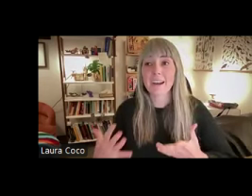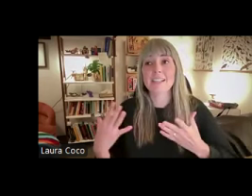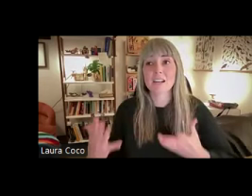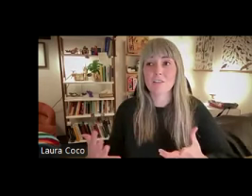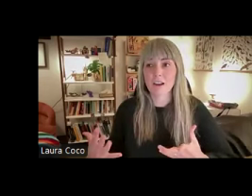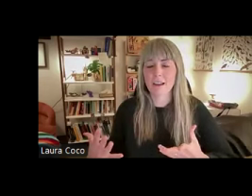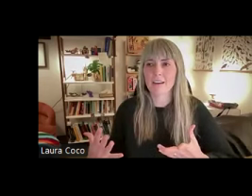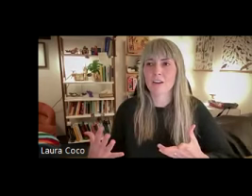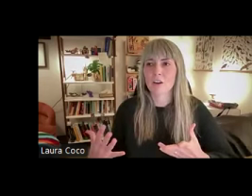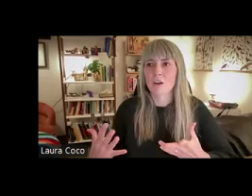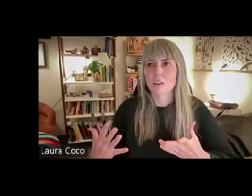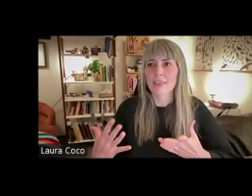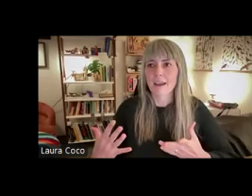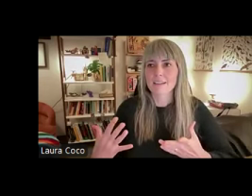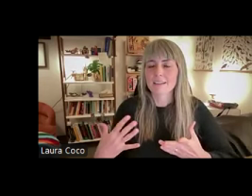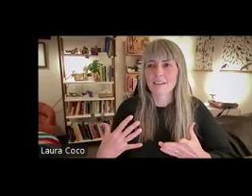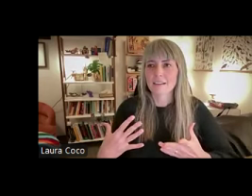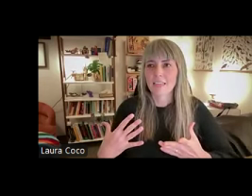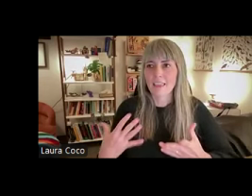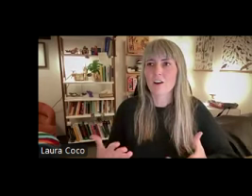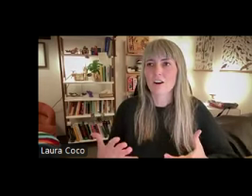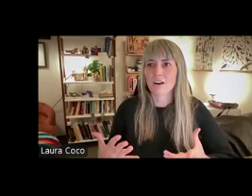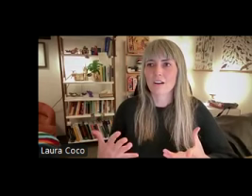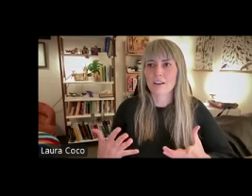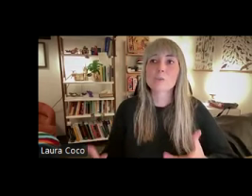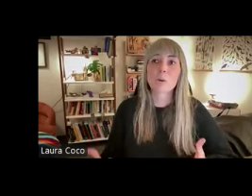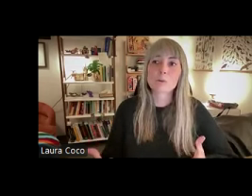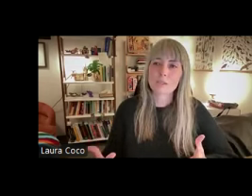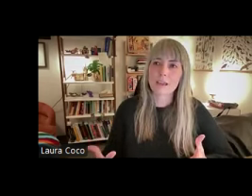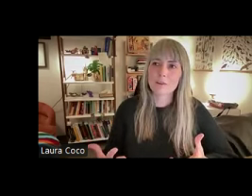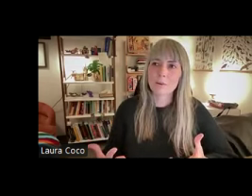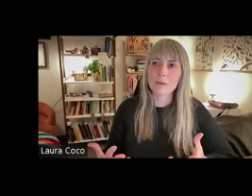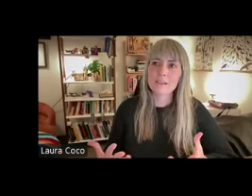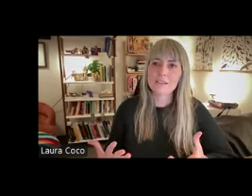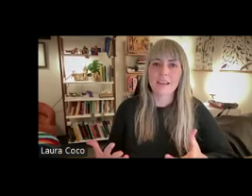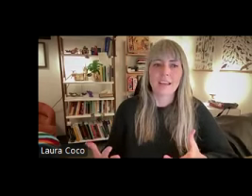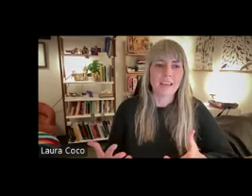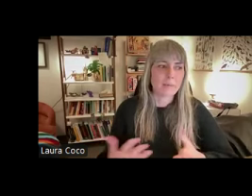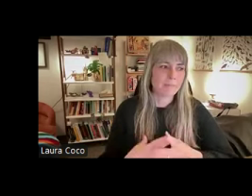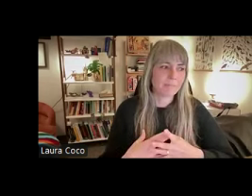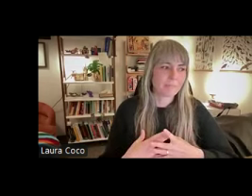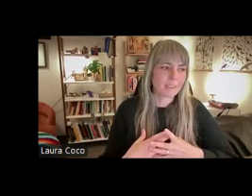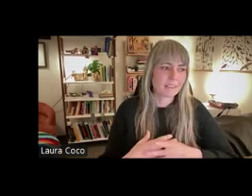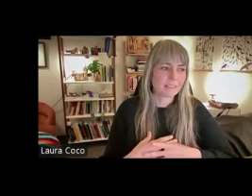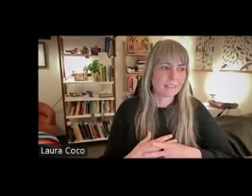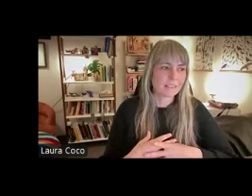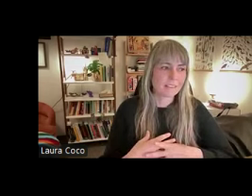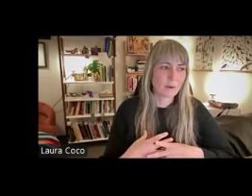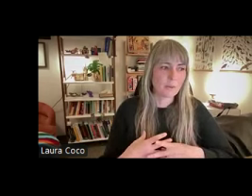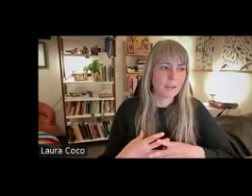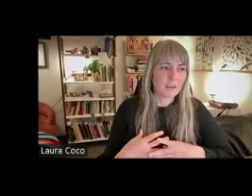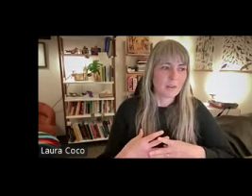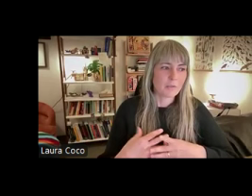La gente parecen estar muy bien en poder identificar que están expuestos a mucho ruido.